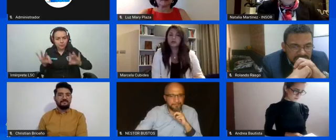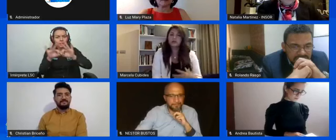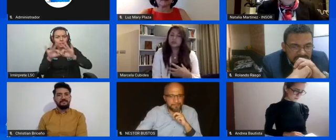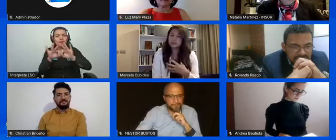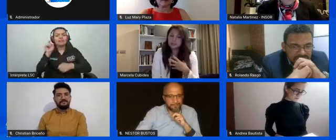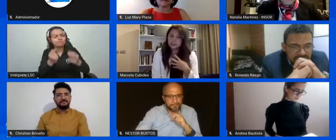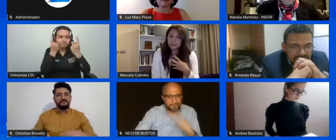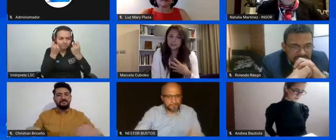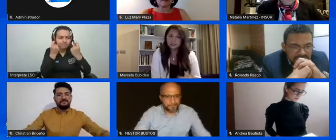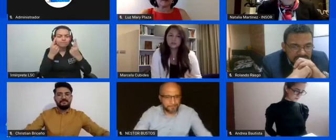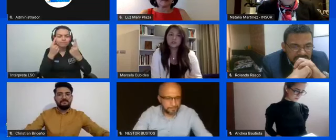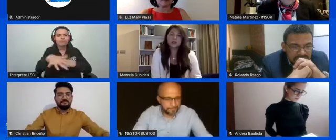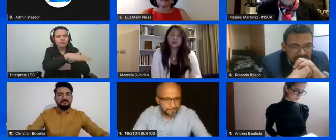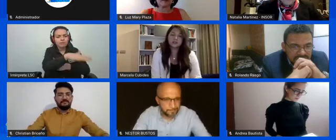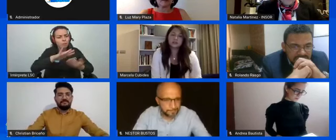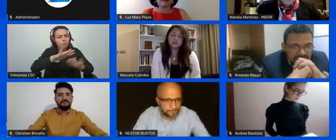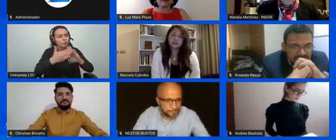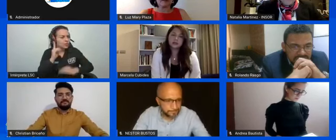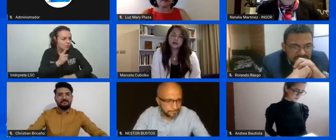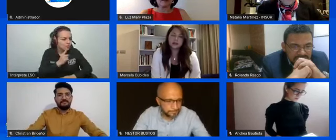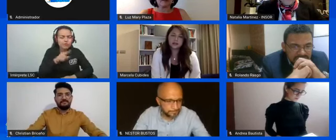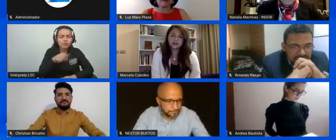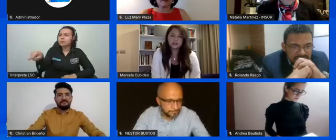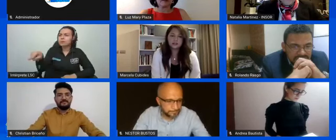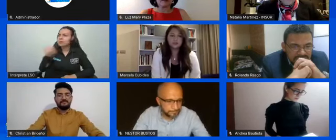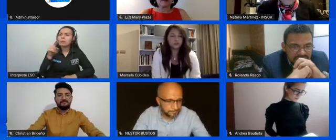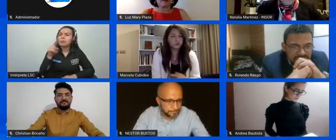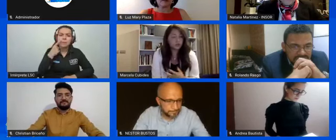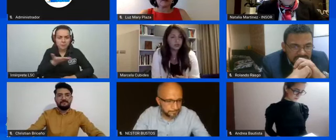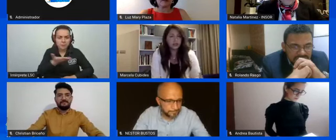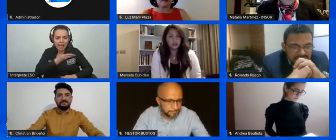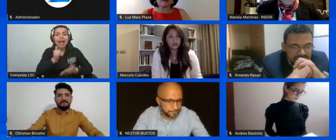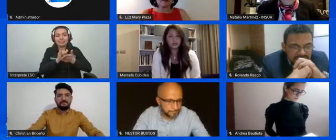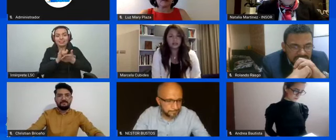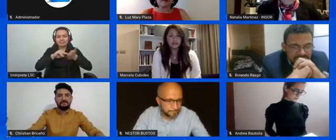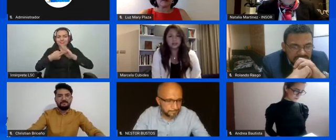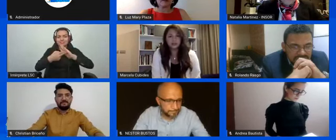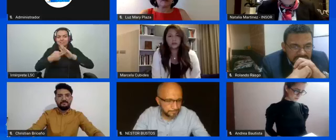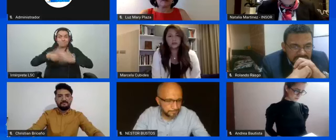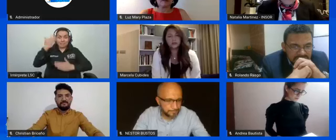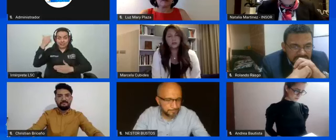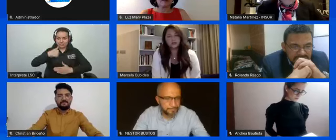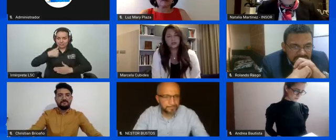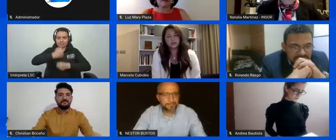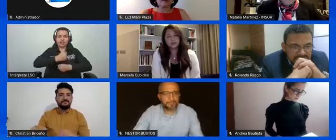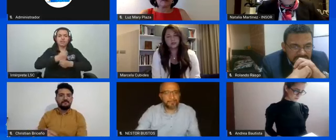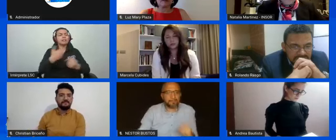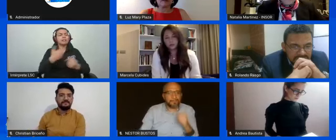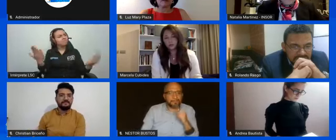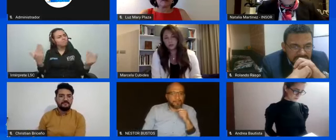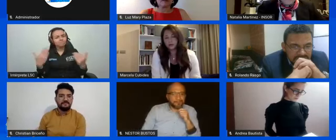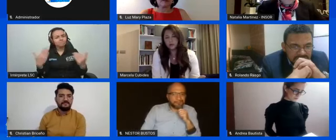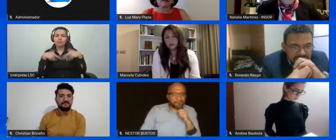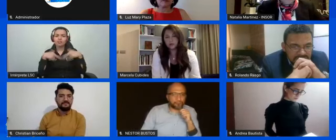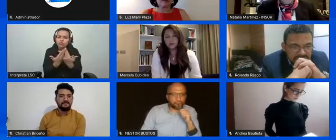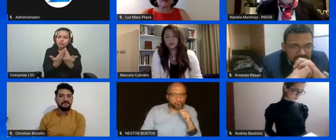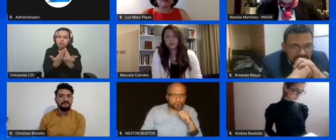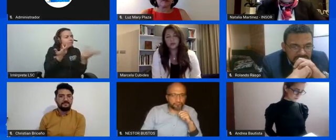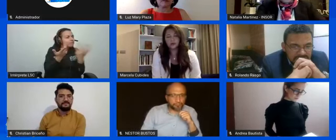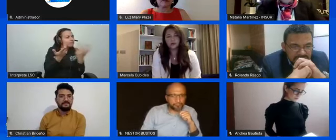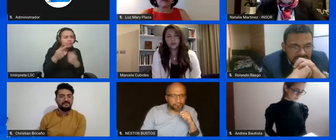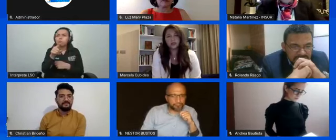de reuniones de escuchar a las personas que trabajan en el instituto, a las organizaciones más importantes como Sordevoc,